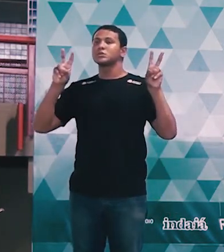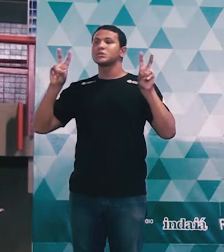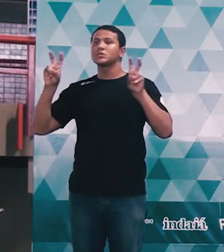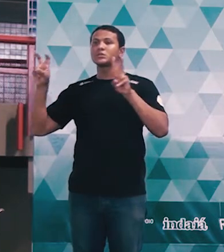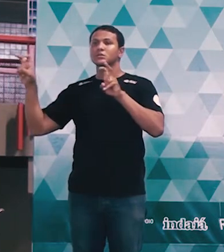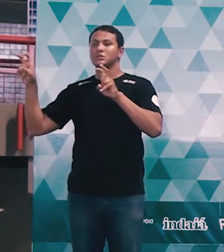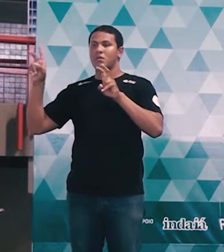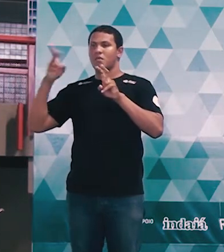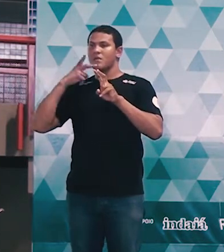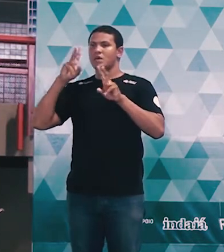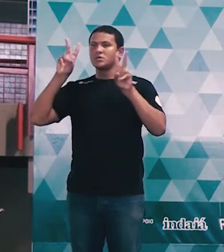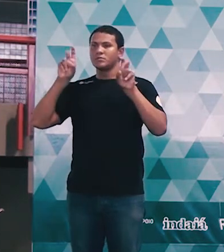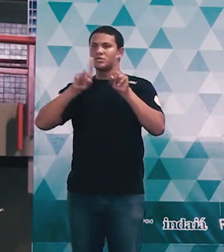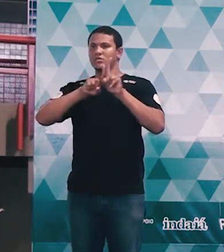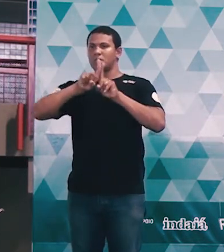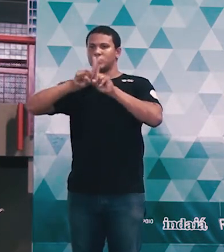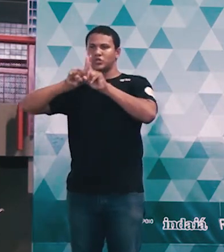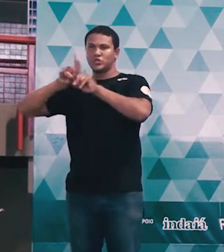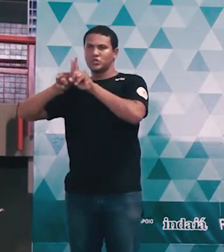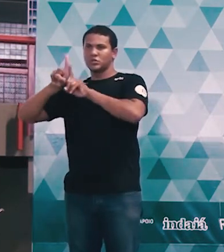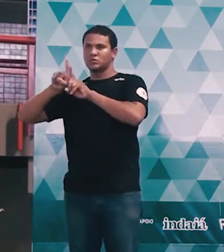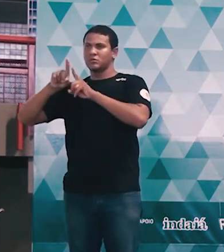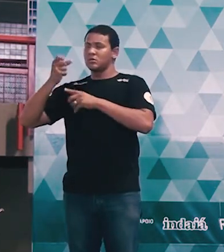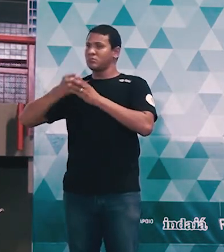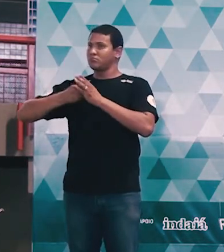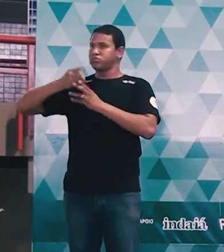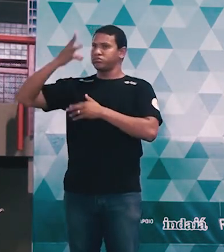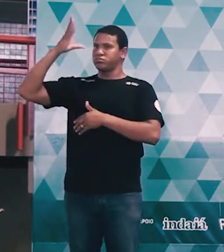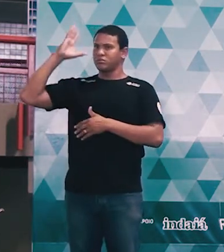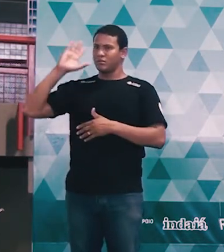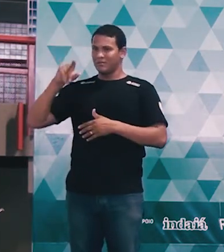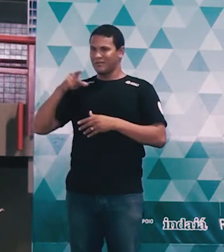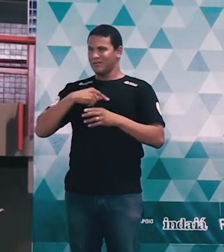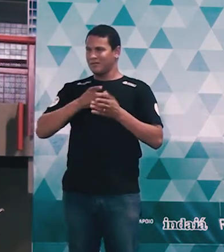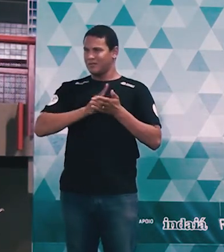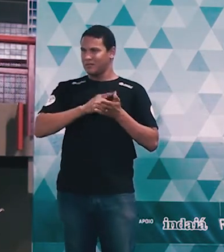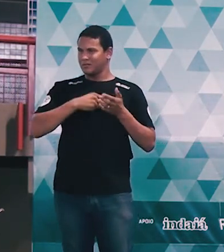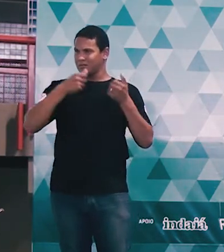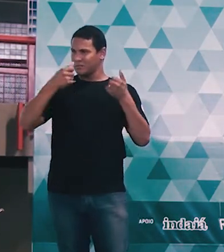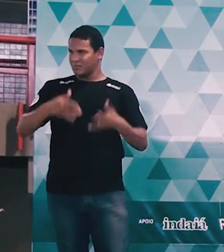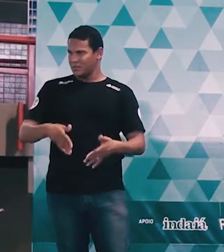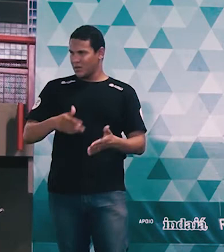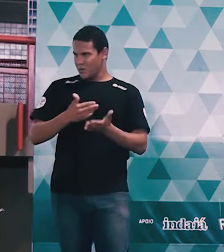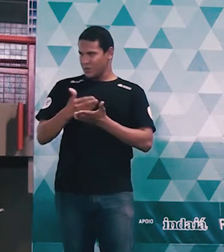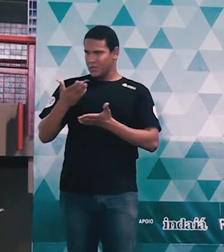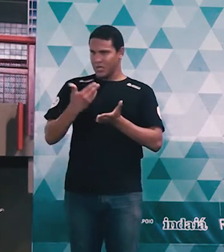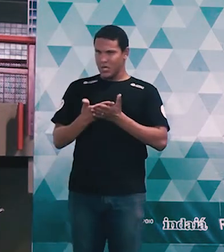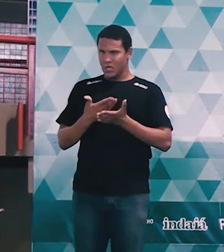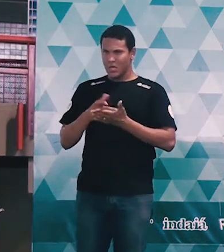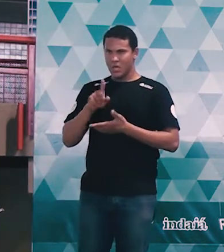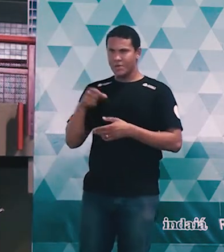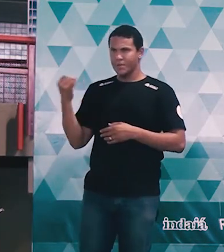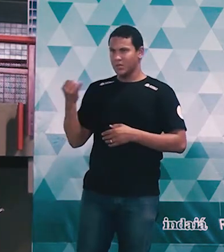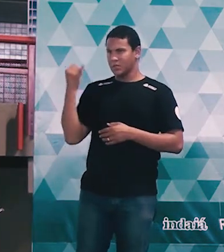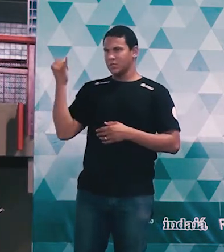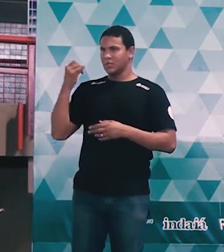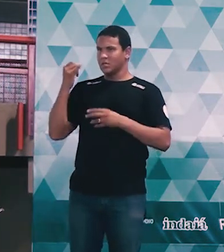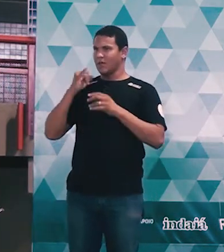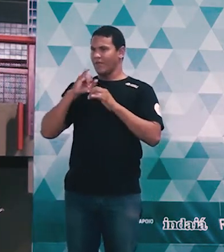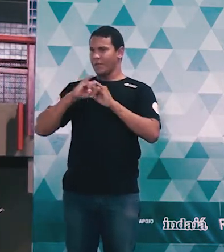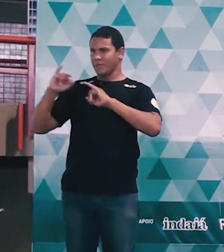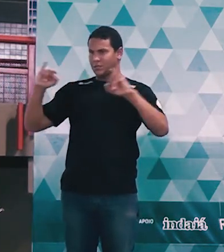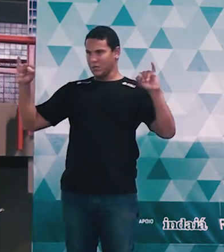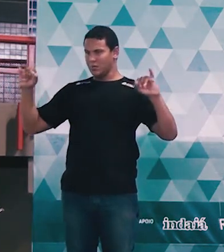em estatística. Eu comentei com vocês aqui no início da aula uma informação que é importantíssima. A matemática, pessoal, ela